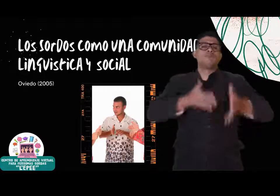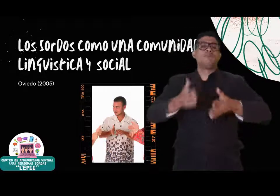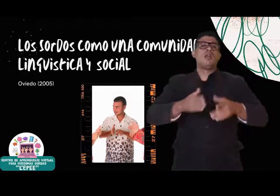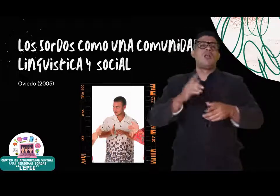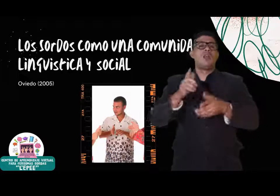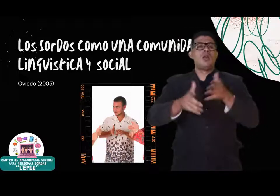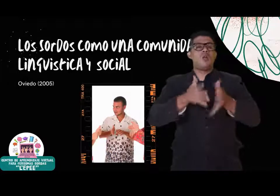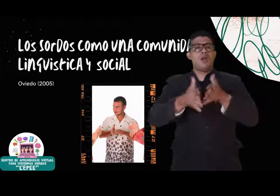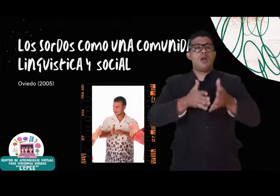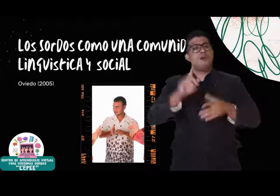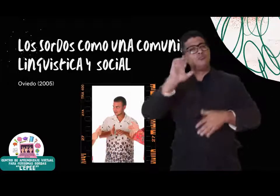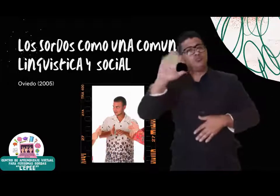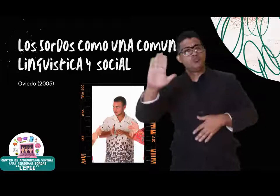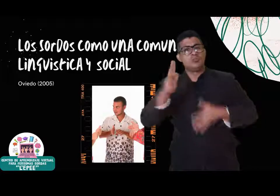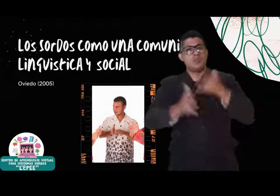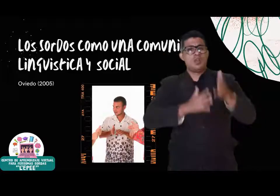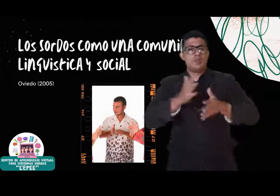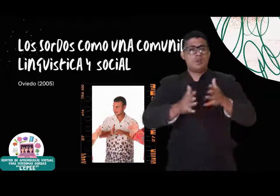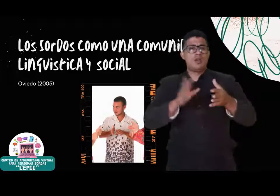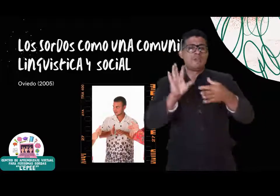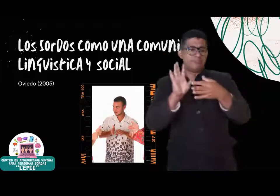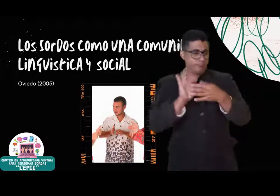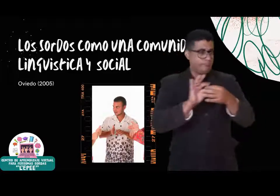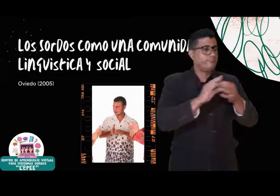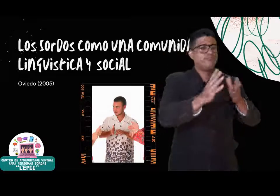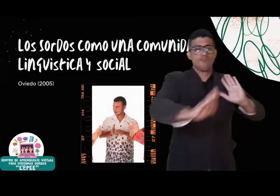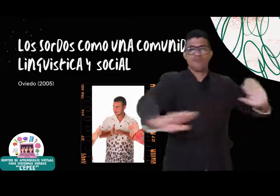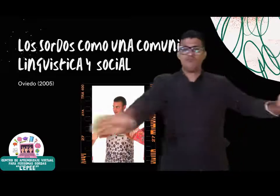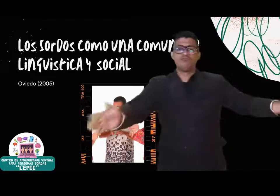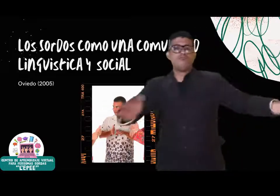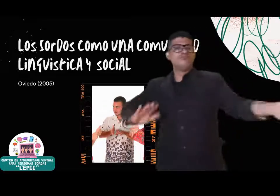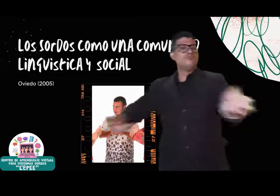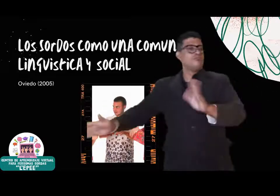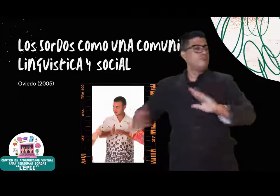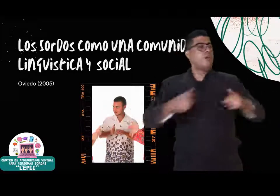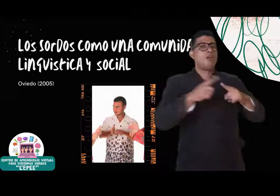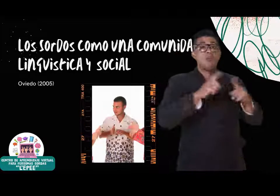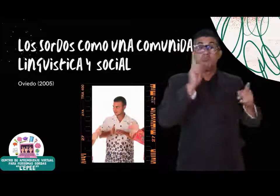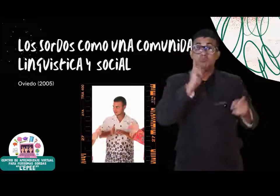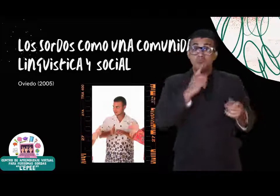que es usar la lengua de señas de cada país, por supuesto.